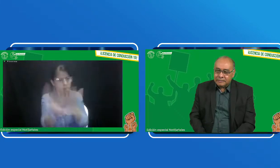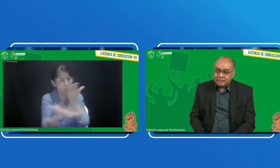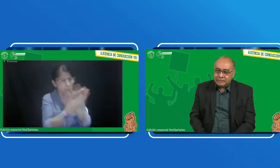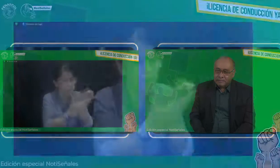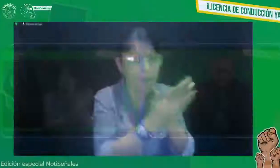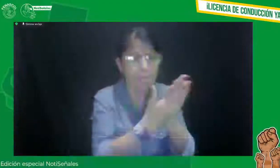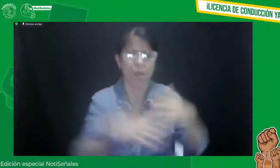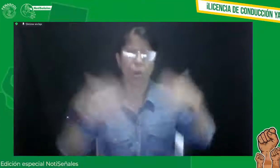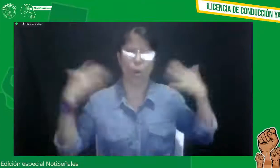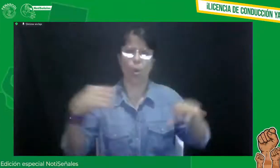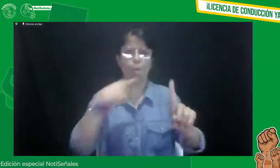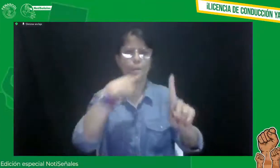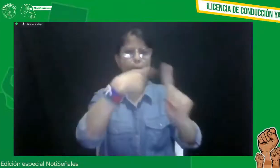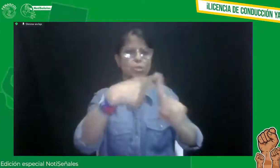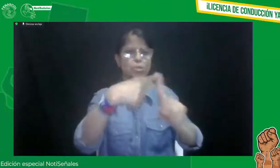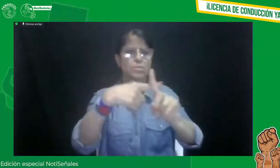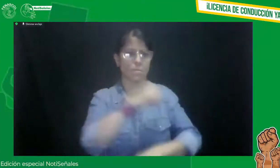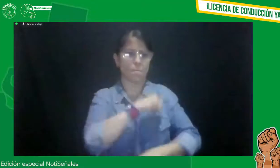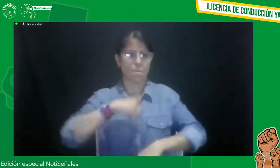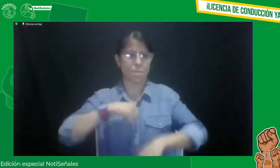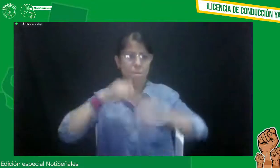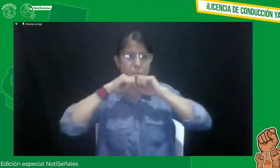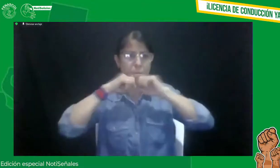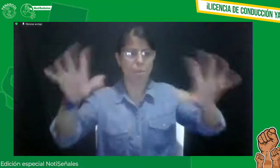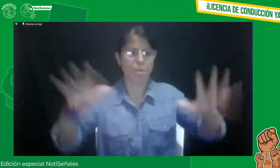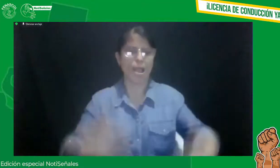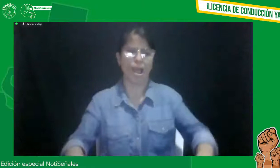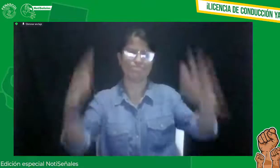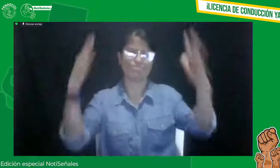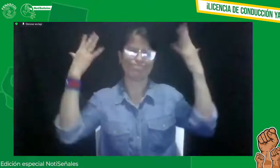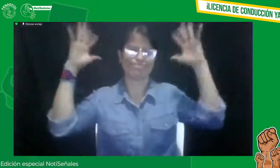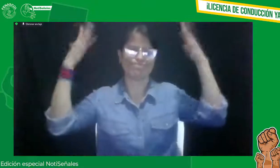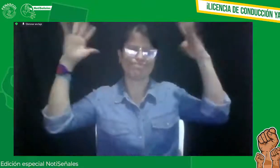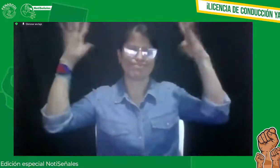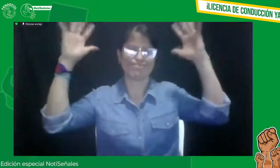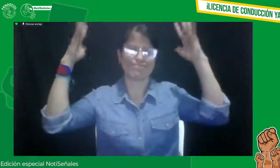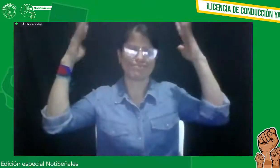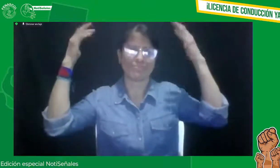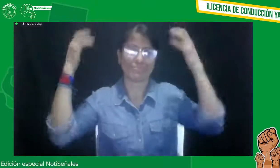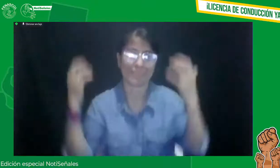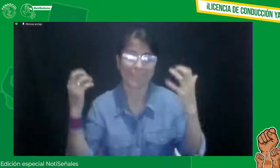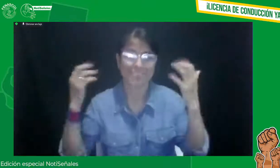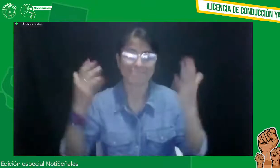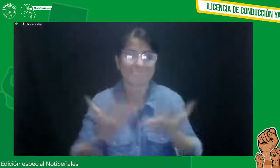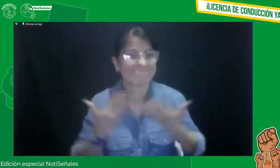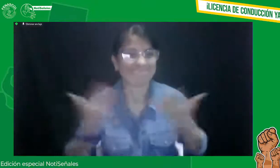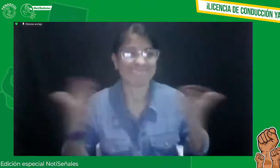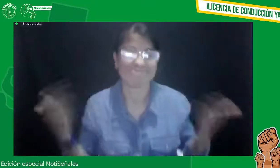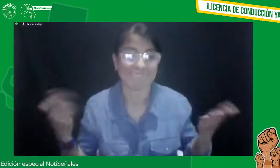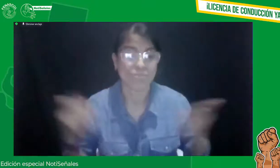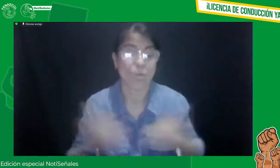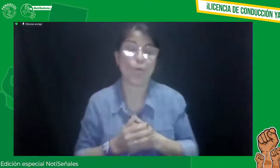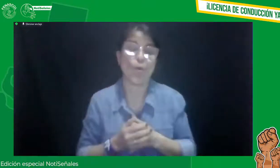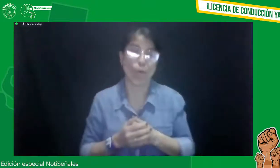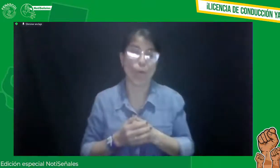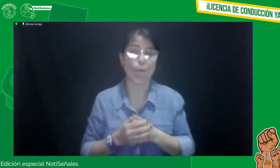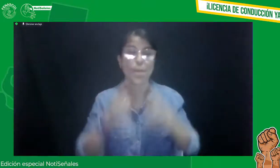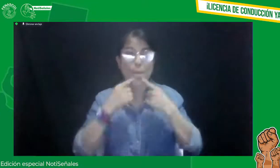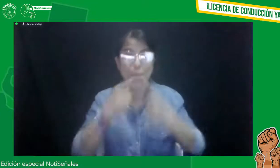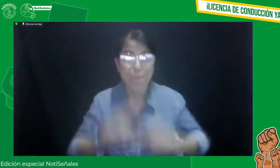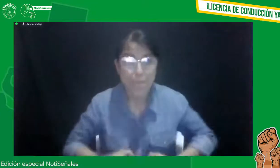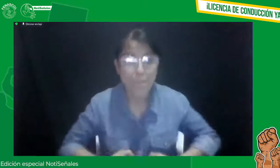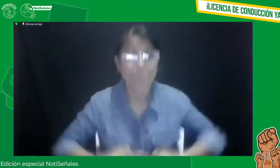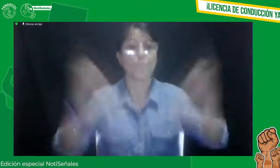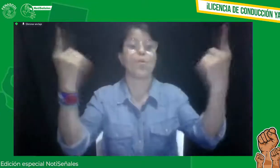Agradecemos estas acciones desde el gobierno, desde el Ministerio de Transporte. Creo que es algo positivo y lo celebro frente